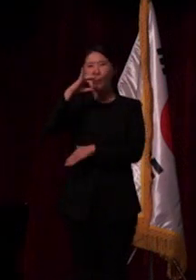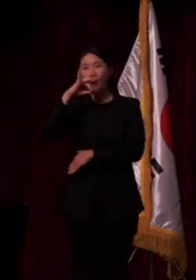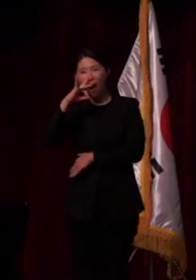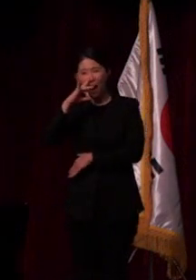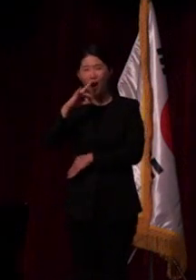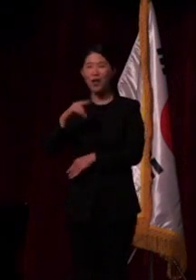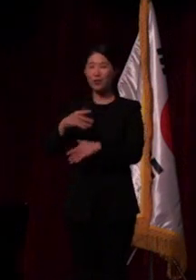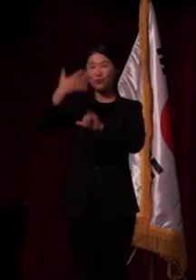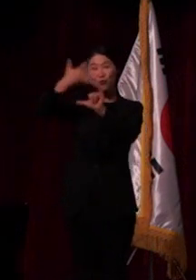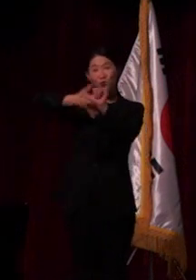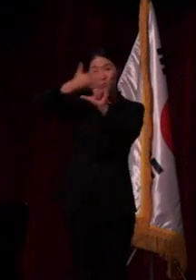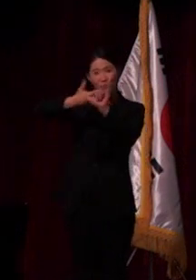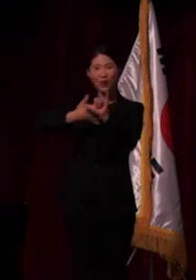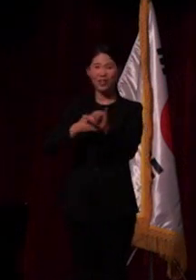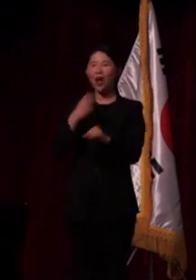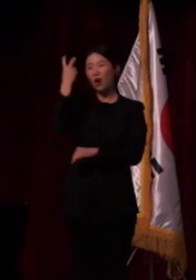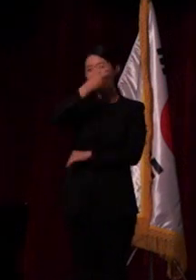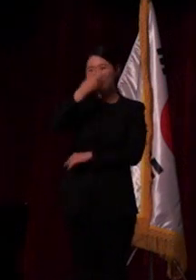일상에 대하여